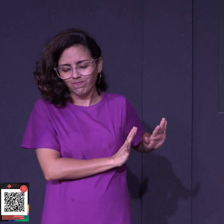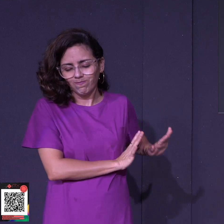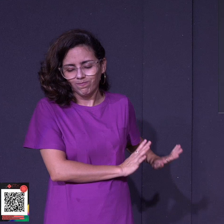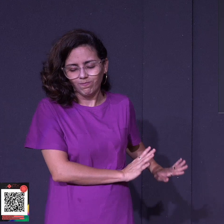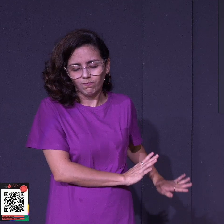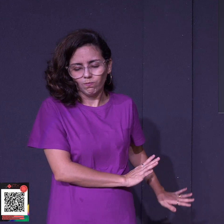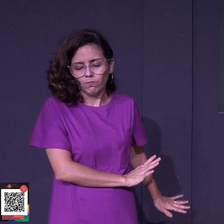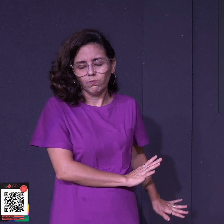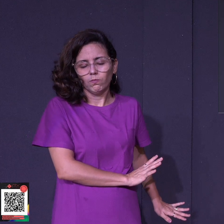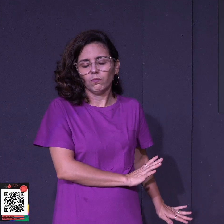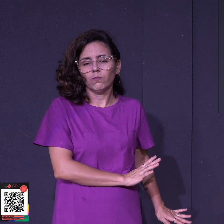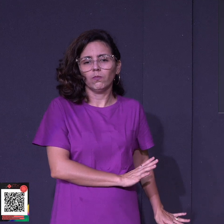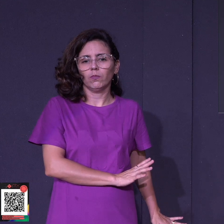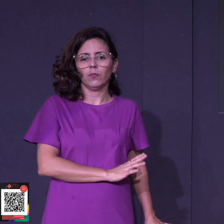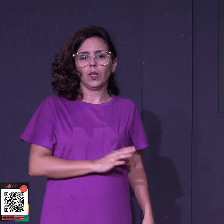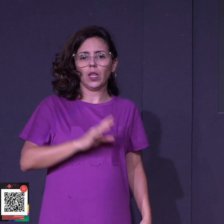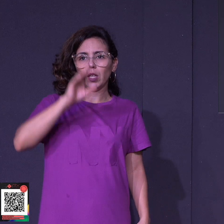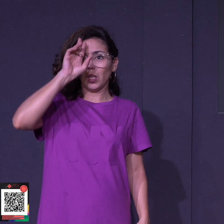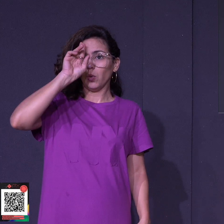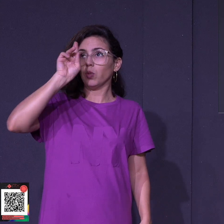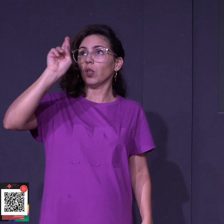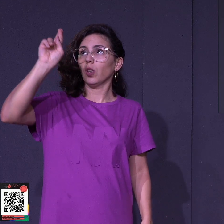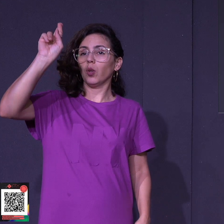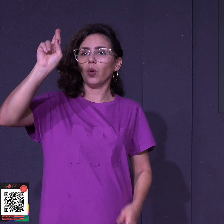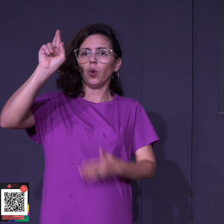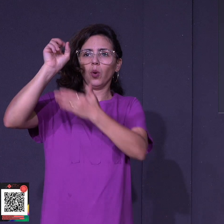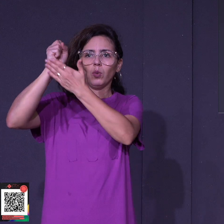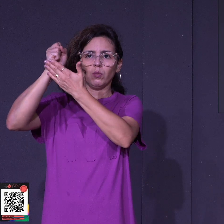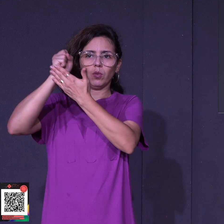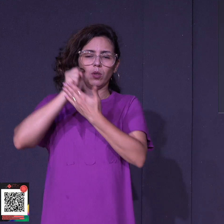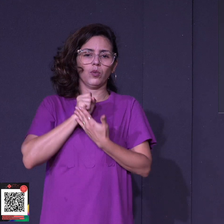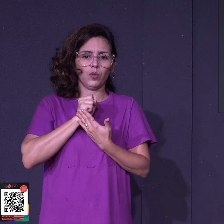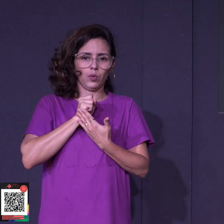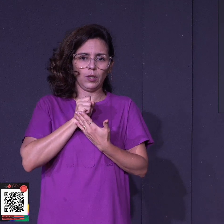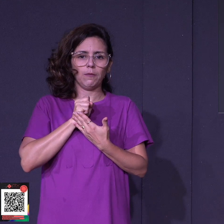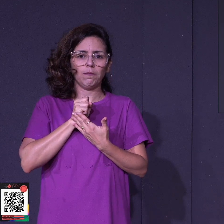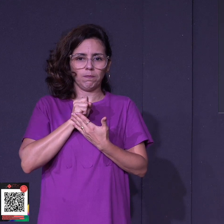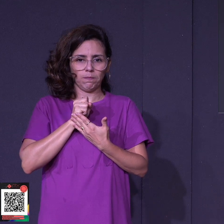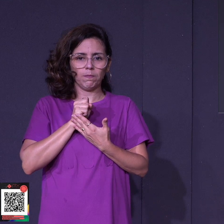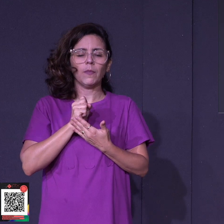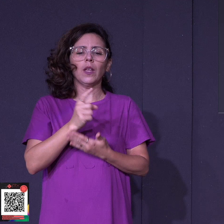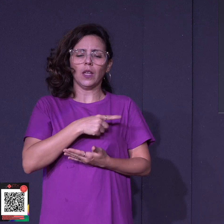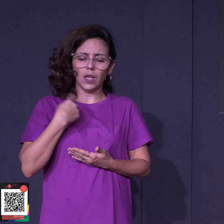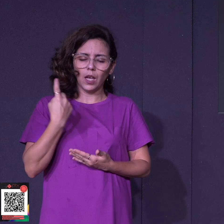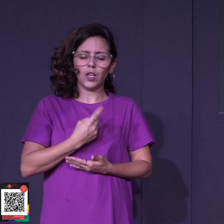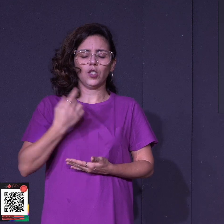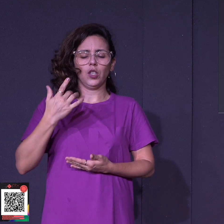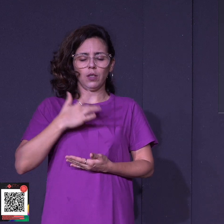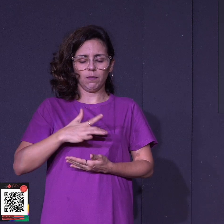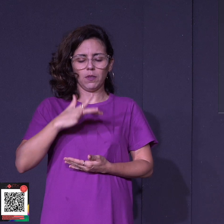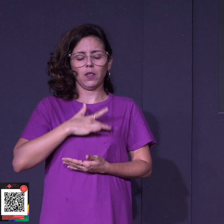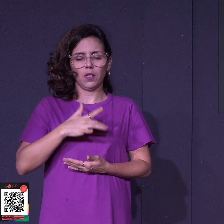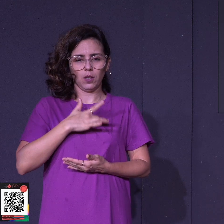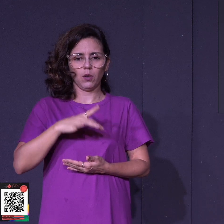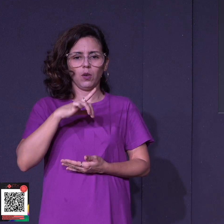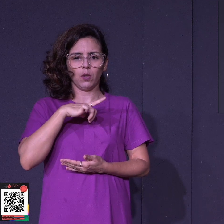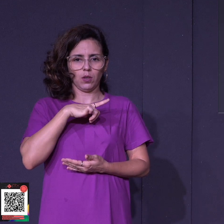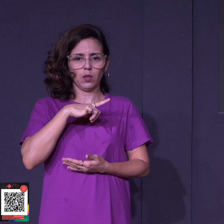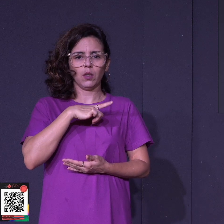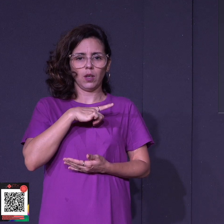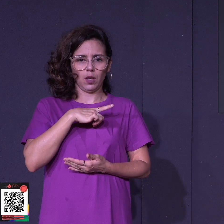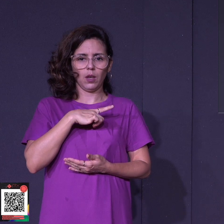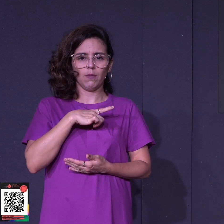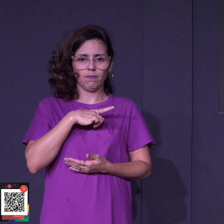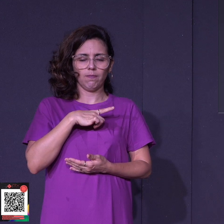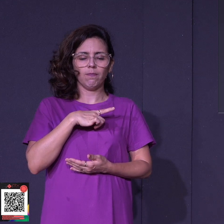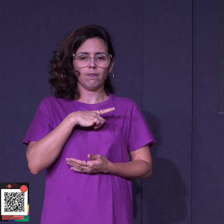Senhor nos ajude. Sejam misericordiosos, como o Pai